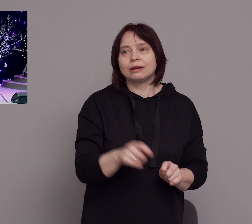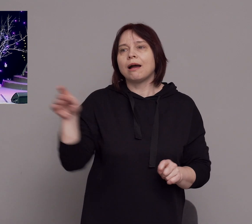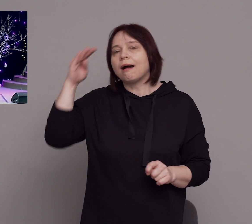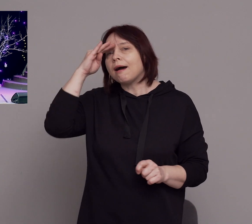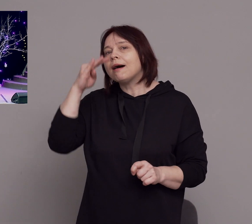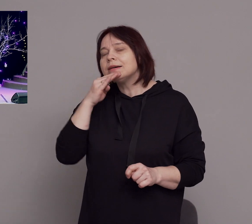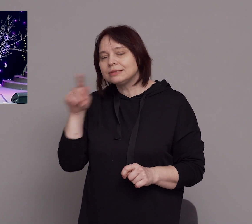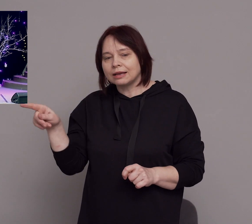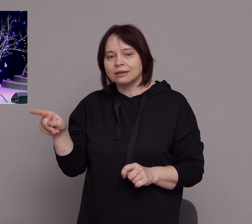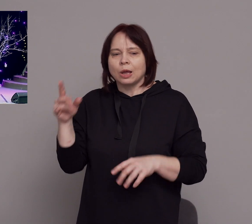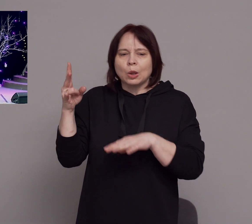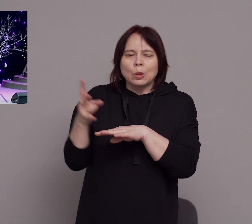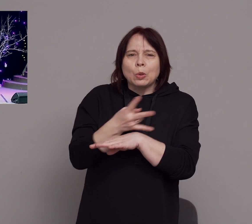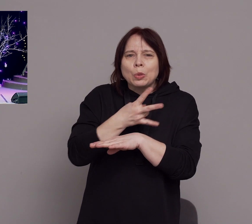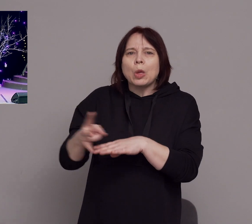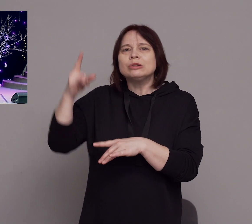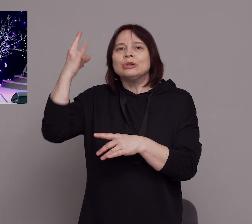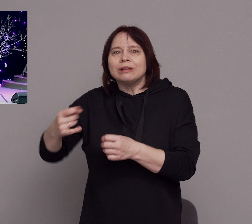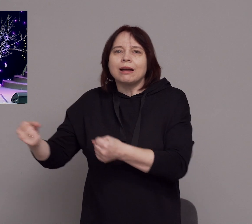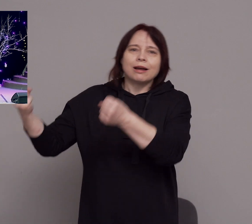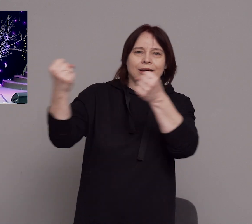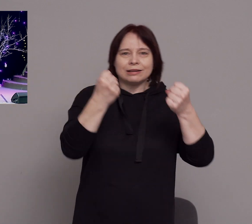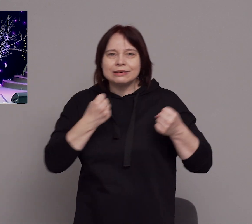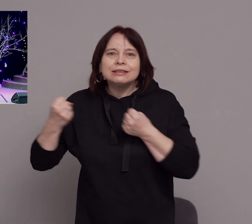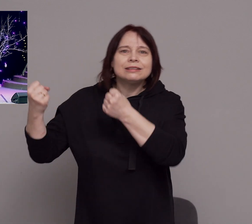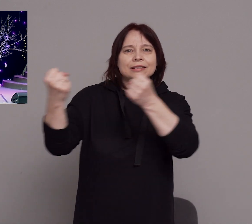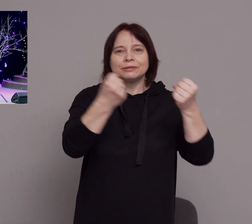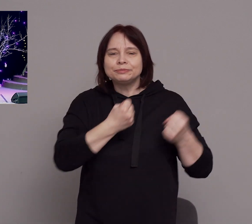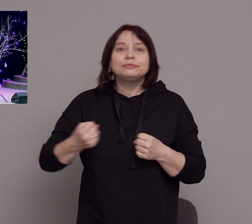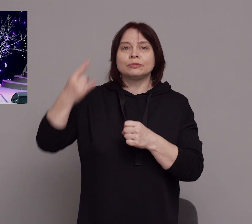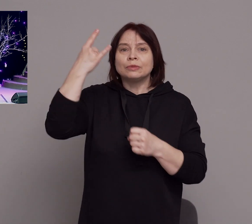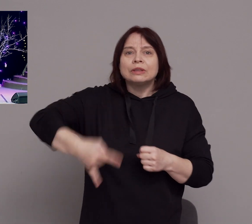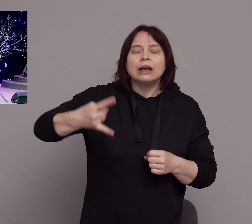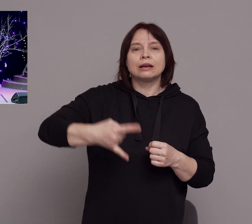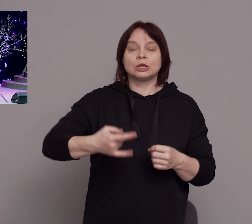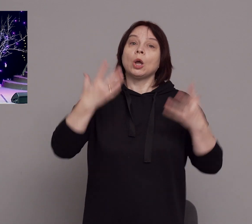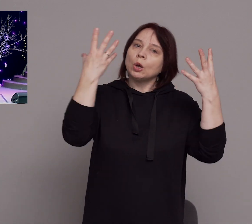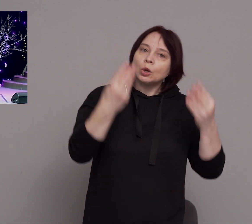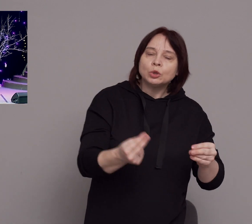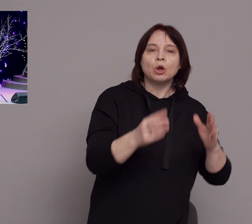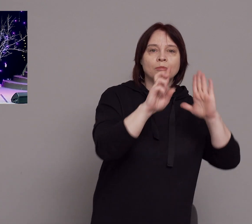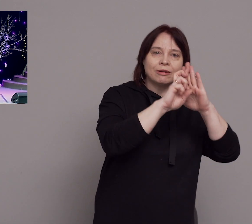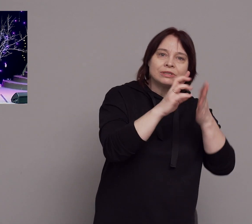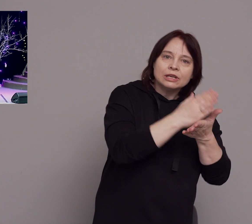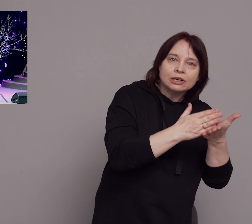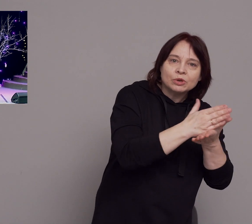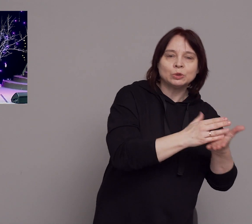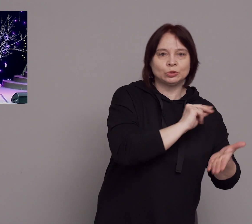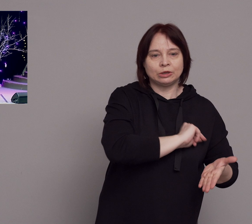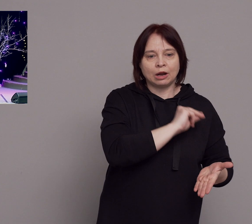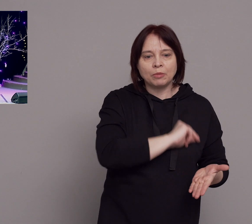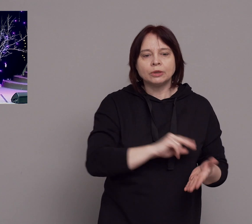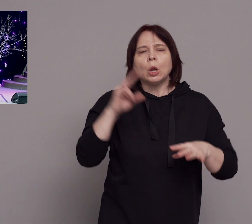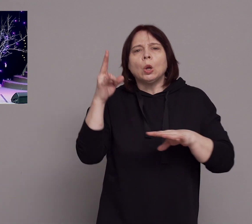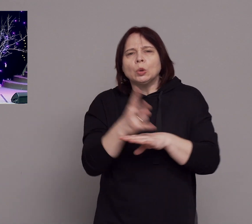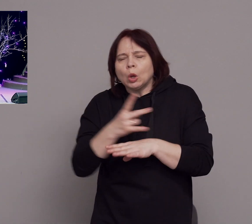он ночью таксовал, ночью работал, и днем он работал, служил в церкви, и ночью таксовал. Я не знаю, когда он